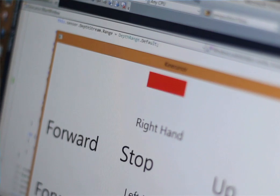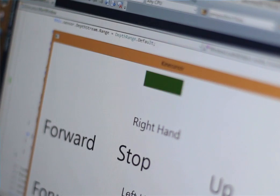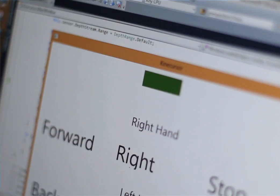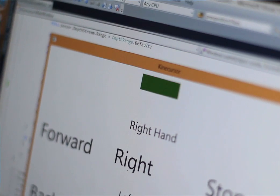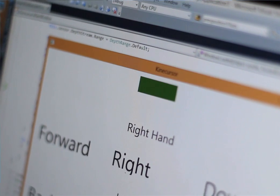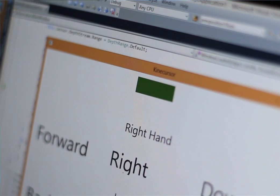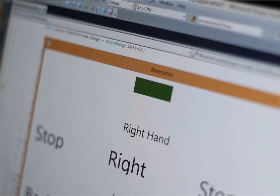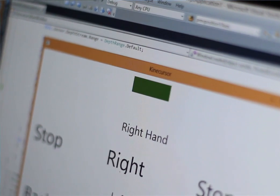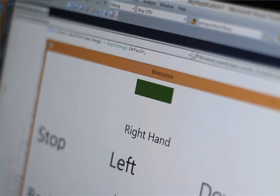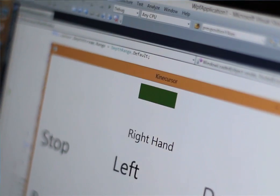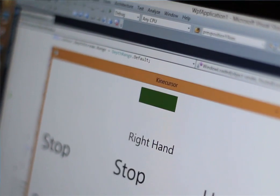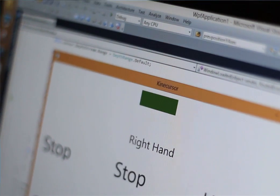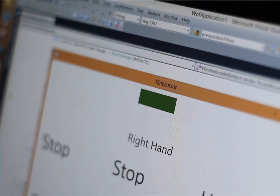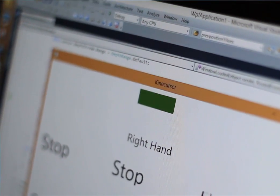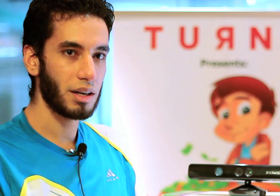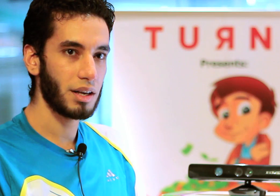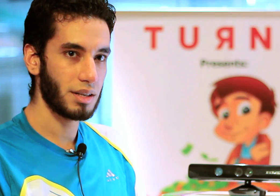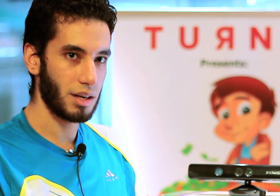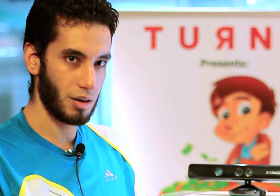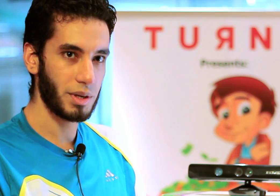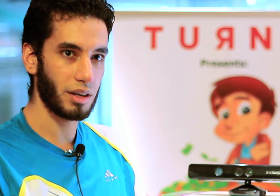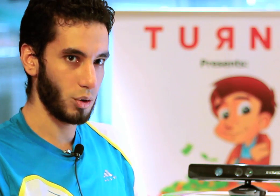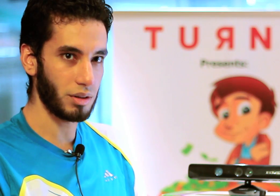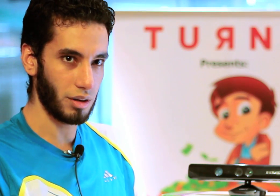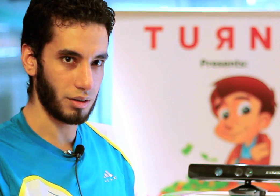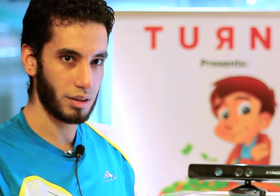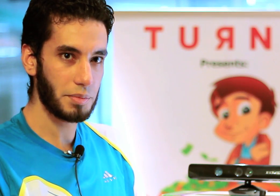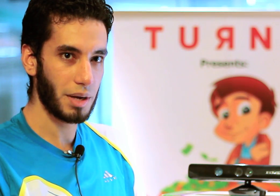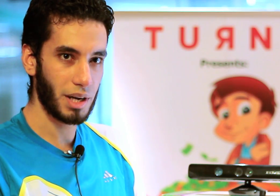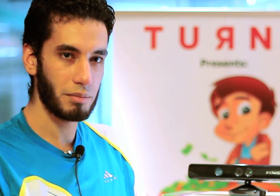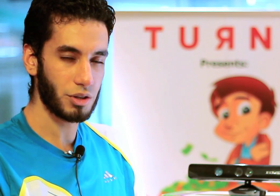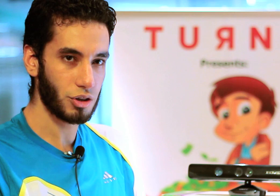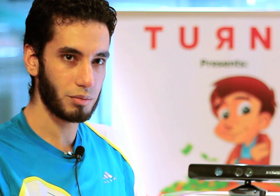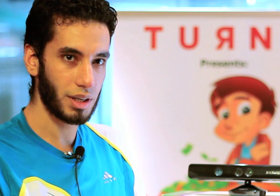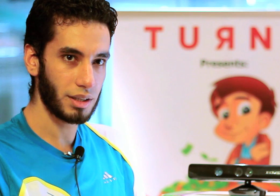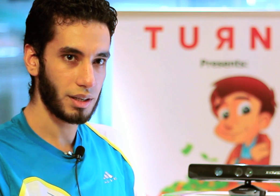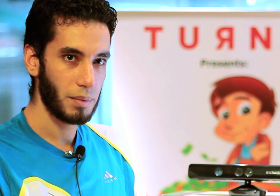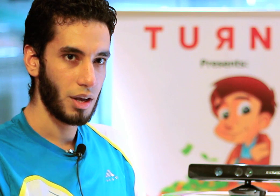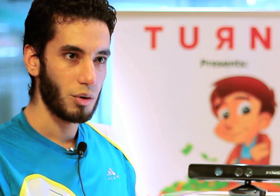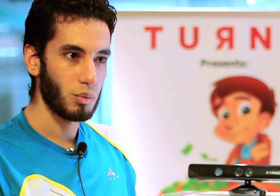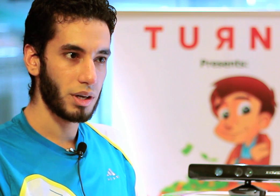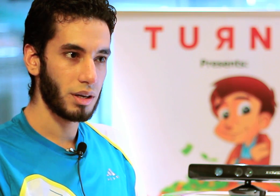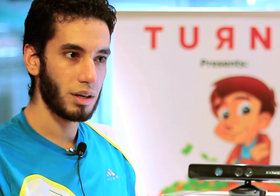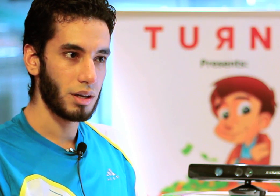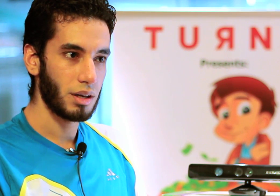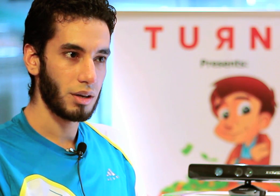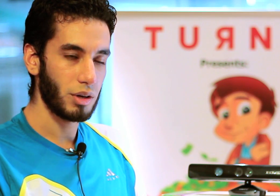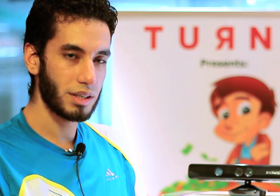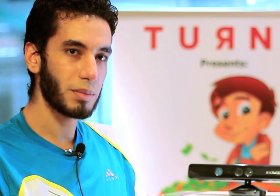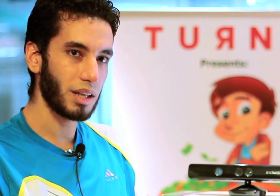فاول ما بيديله اشارة الخابرة دي معناها زي العربية كان له انطلق ابدأ بقى اعمل الاشارات بتاعتك والجسمك